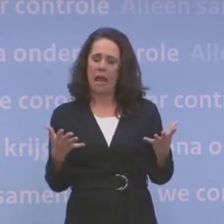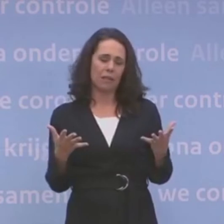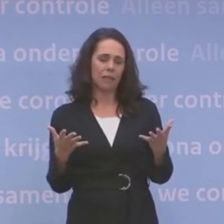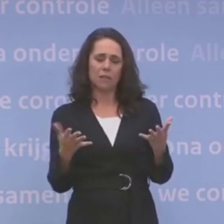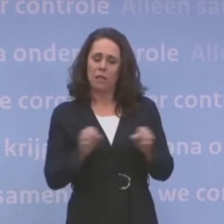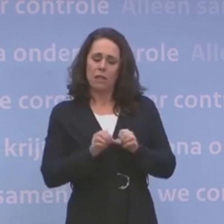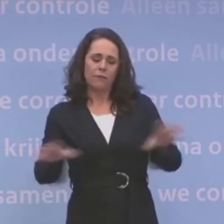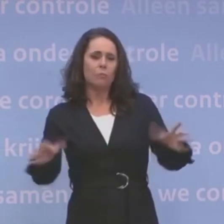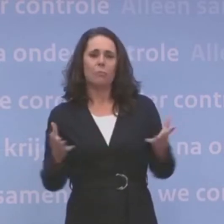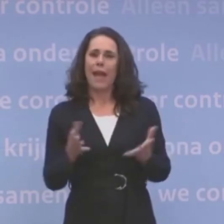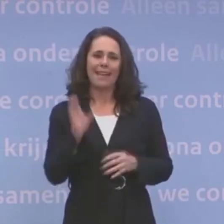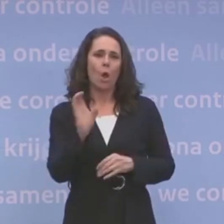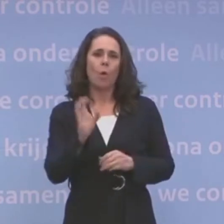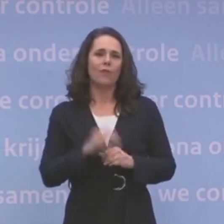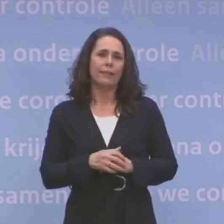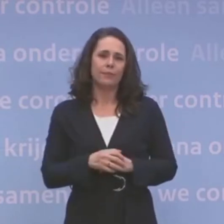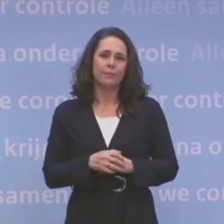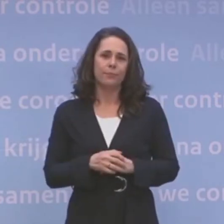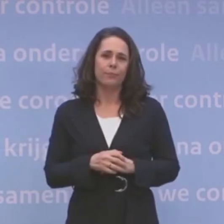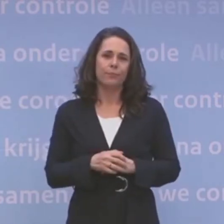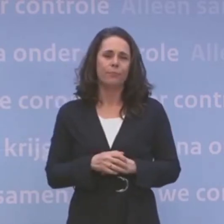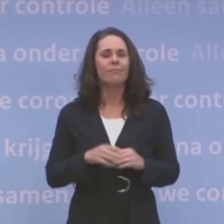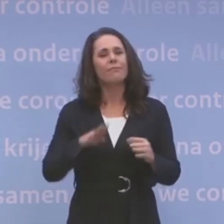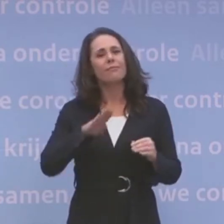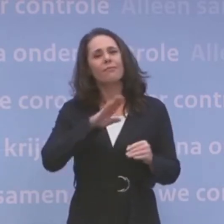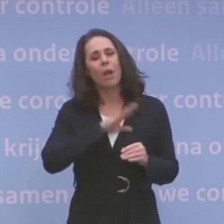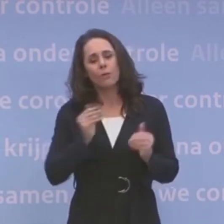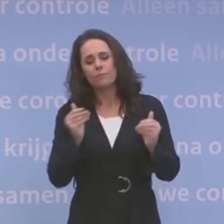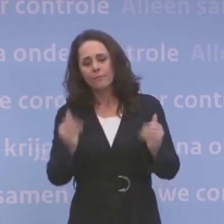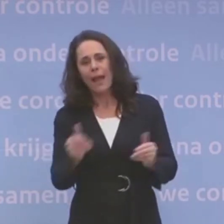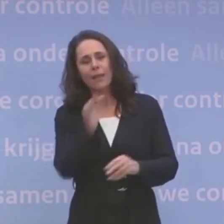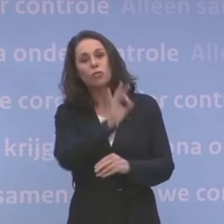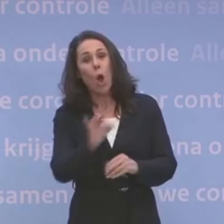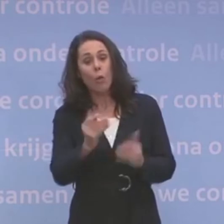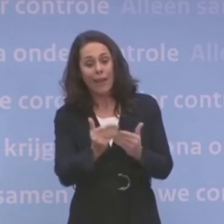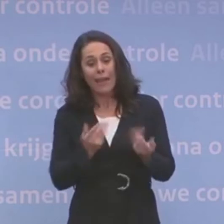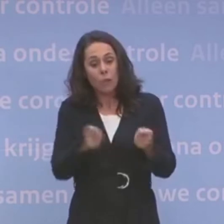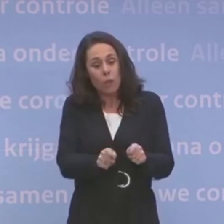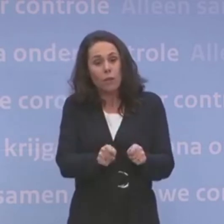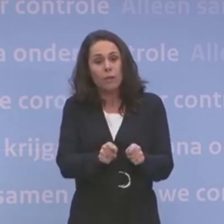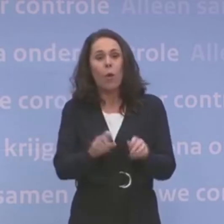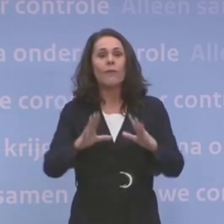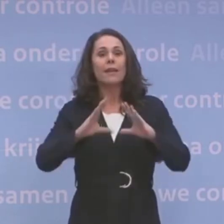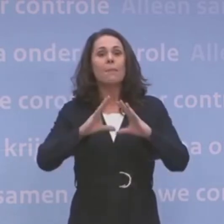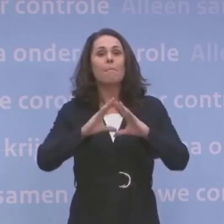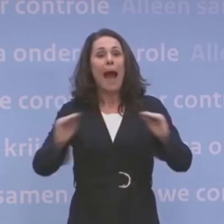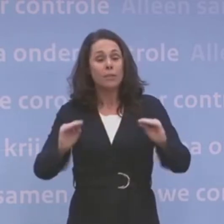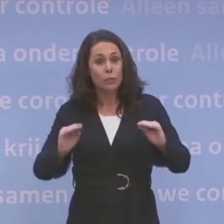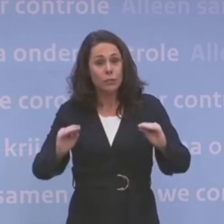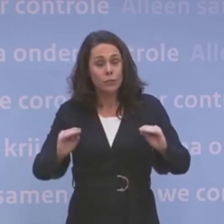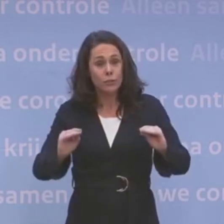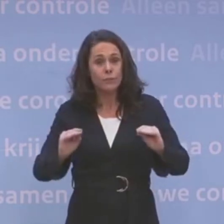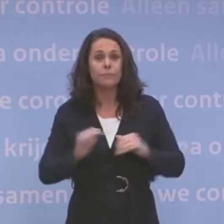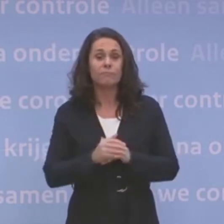bij de verspreiding van COVID. Verder zagen we ook na de sluiting van de scholen eerder, en dat was medio maart, hebben we